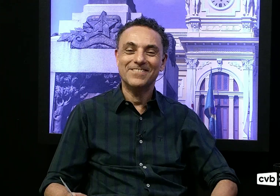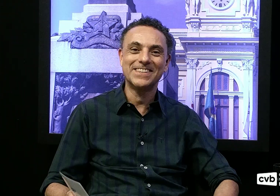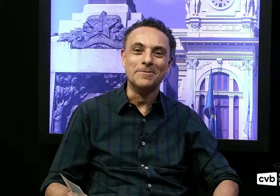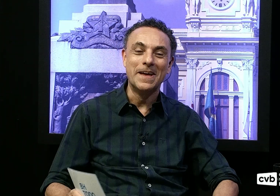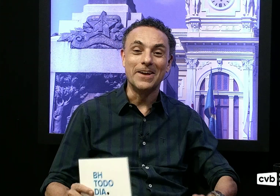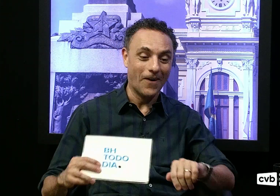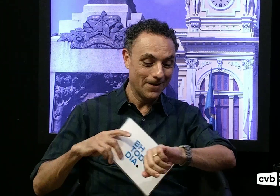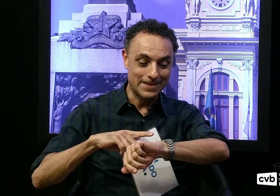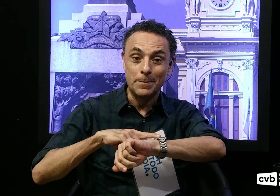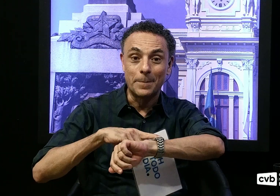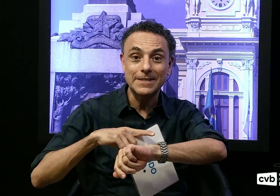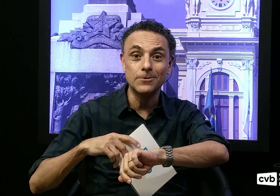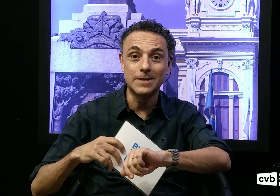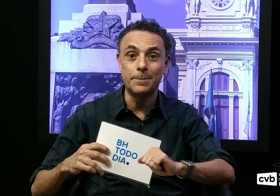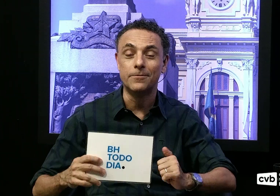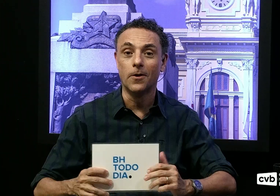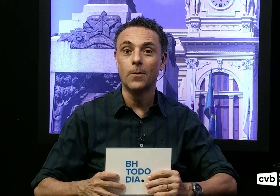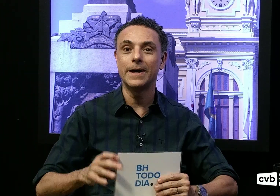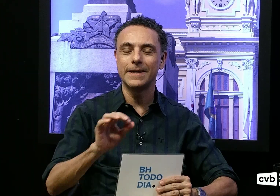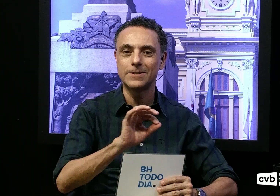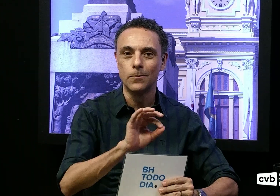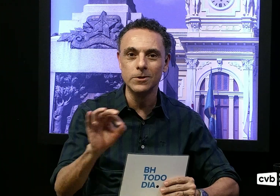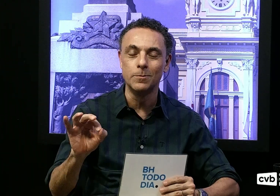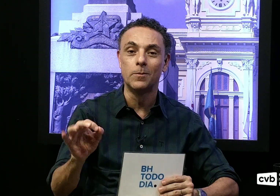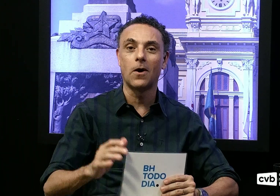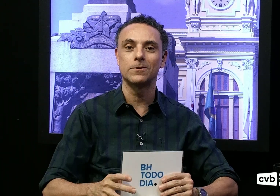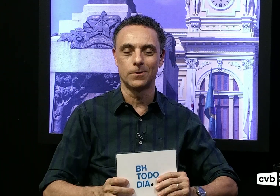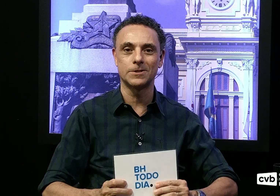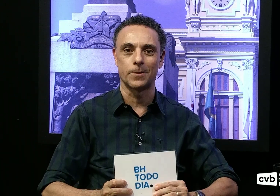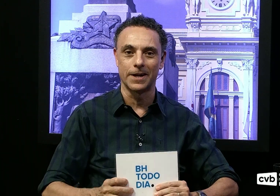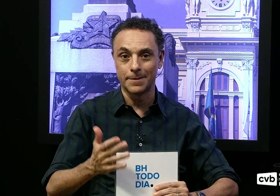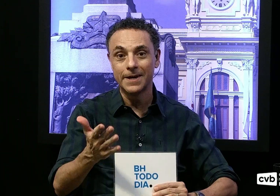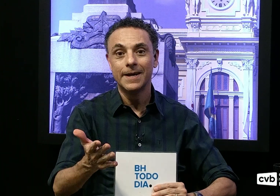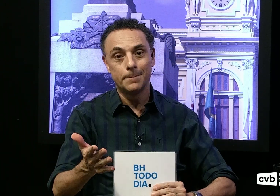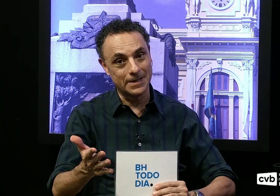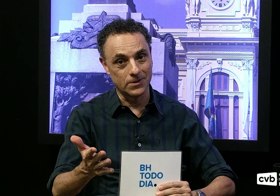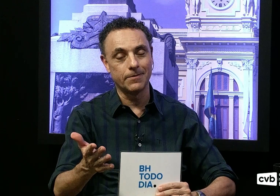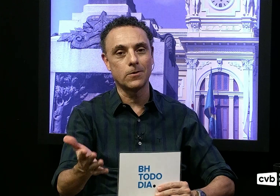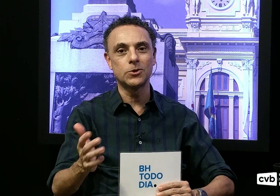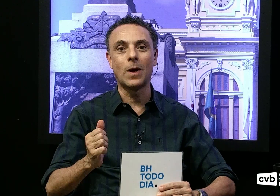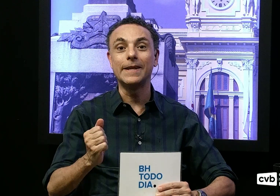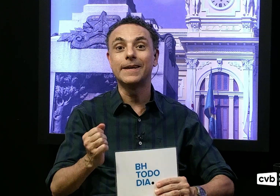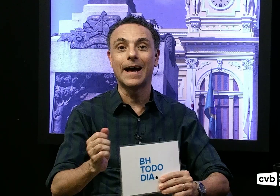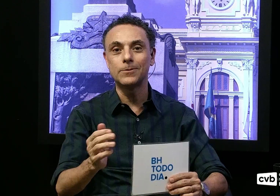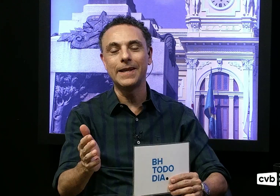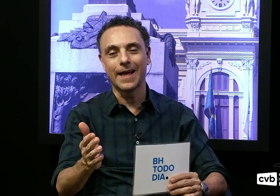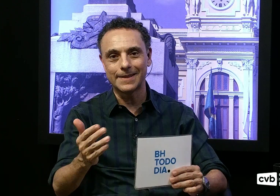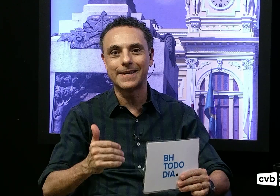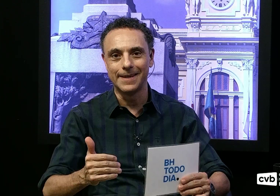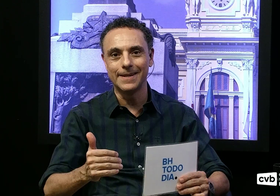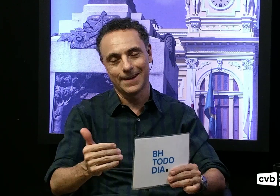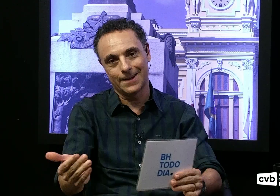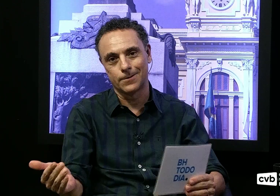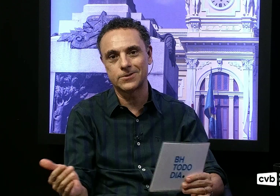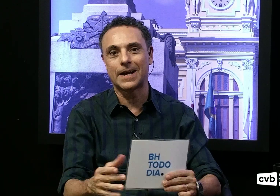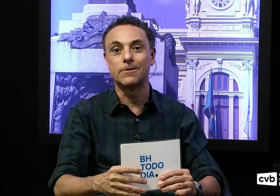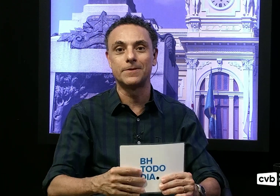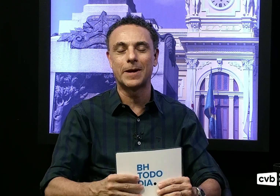Muito bem, ó, tempo passa e o tempo voa, esse é o último bloco do nosso programa, mas você vai continuar ligado e ligado aqui, né, no nosso canal Viver